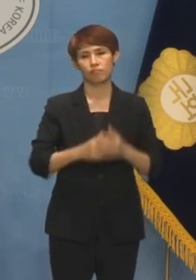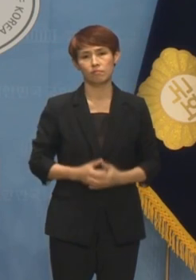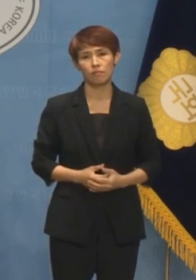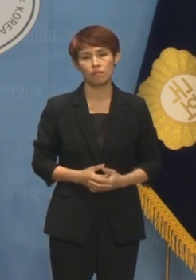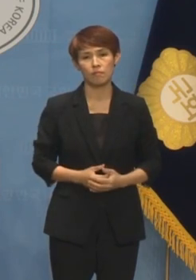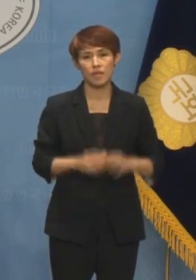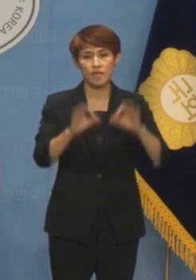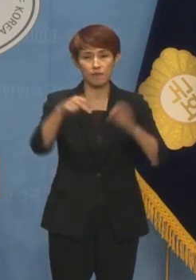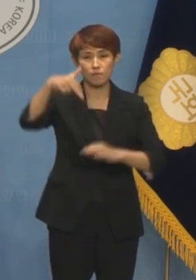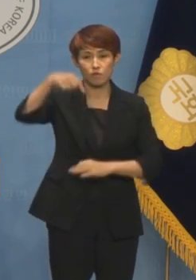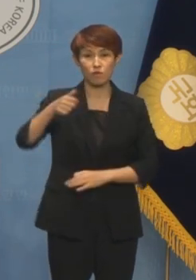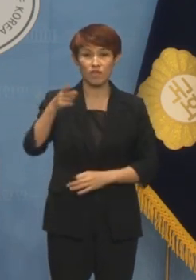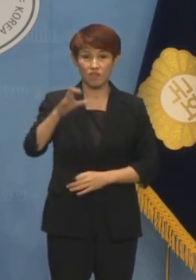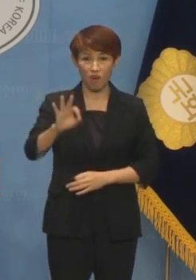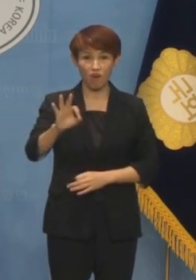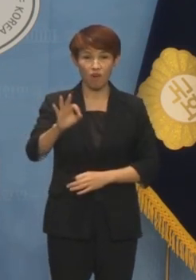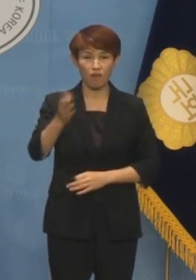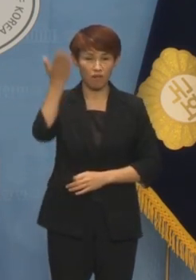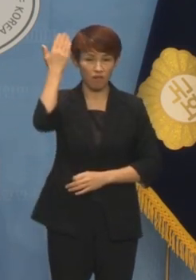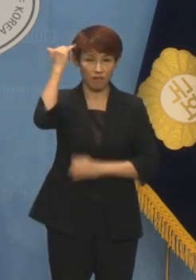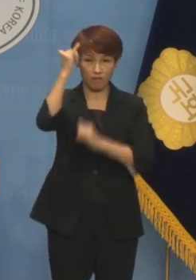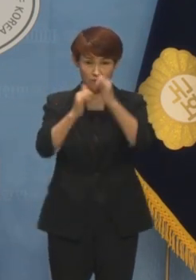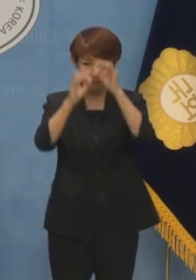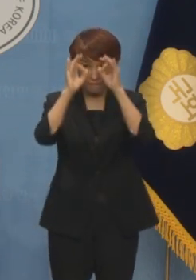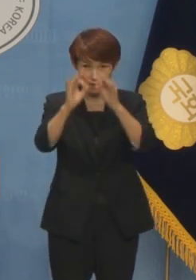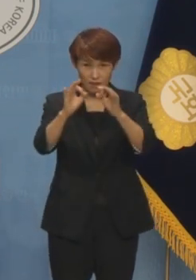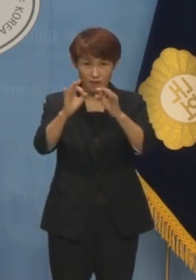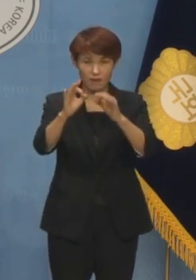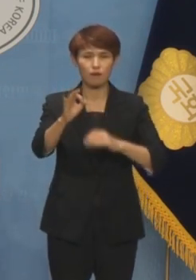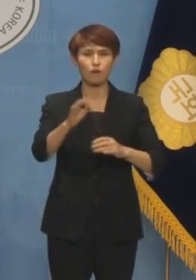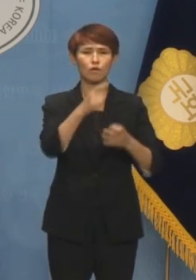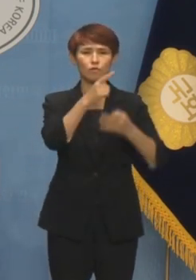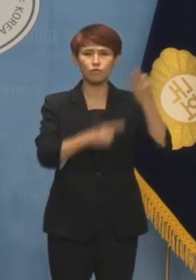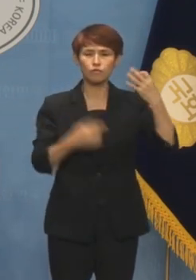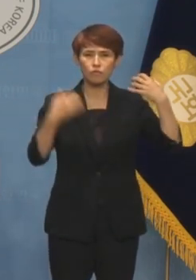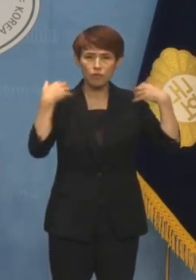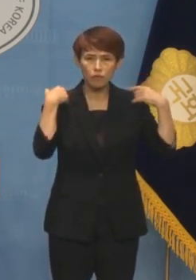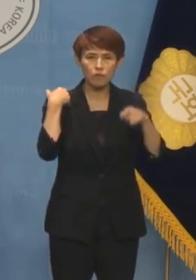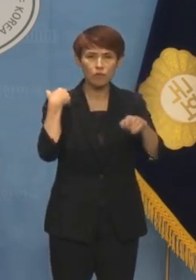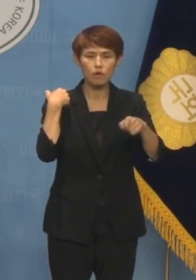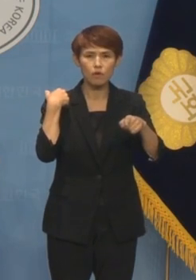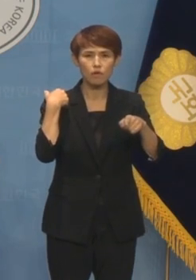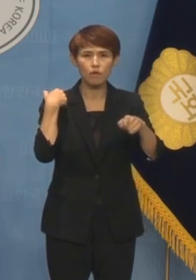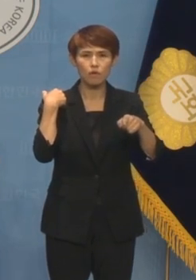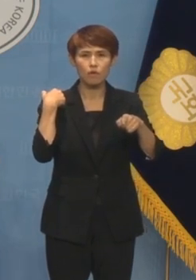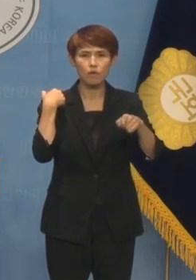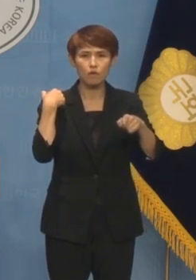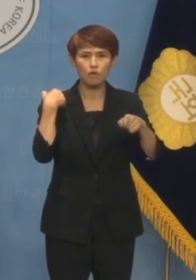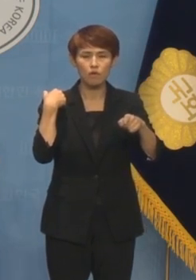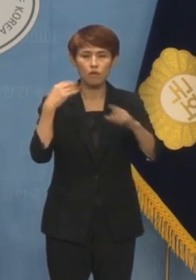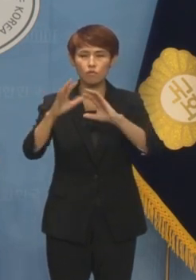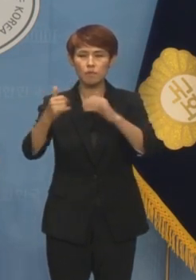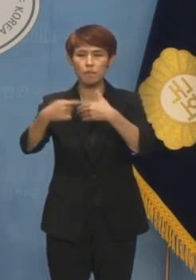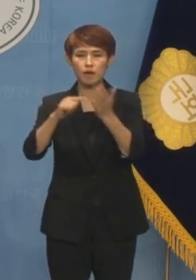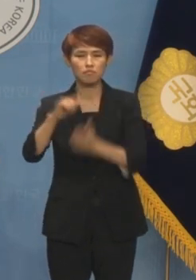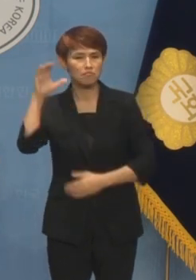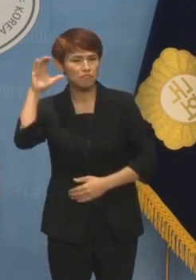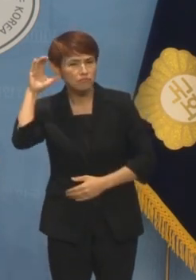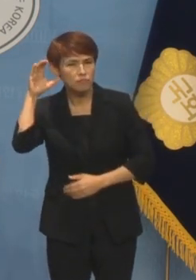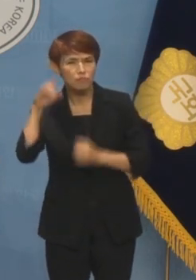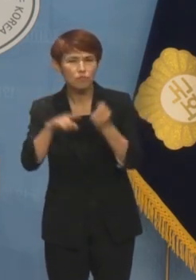하지만 김주현 검사의 과거 전력을 살펴보면 대체 윤석열 정권이 귀 기울이겠다는 민심이 무엇인지